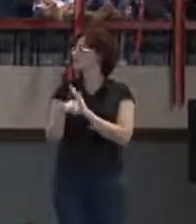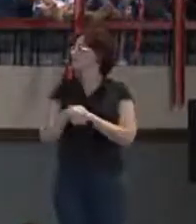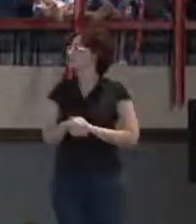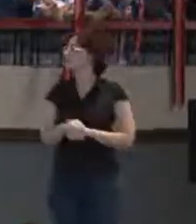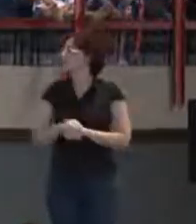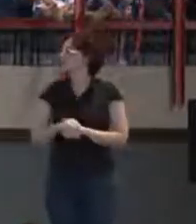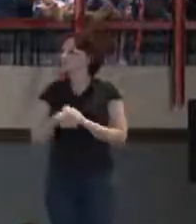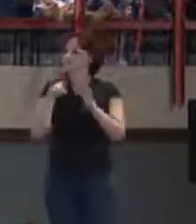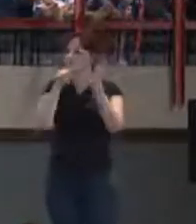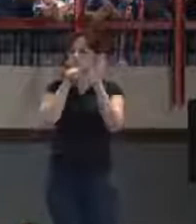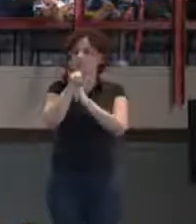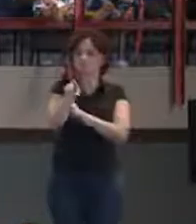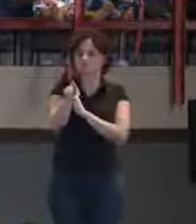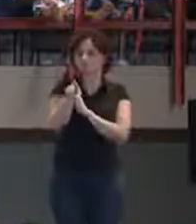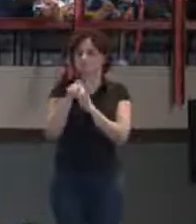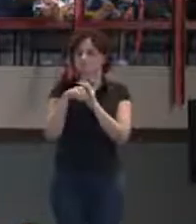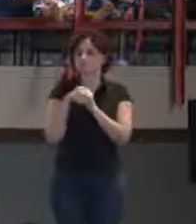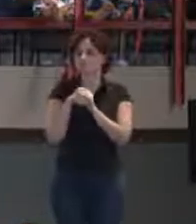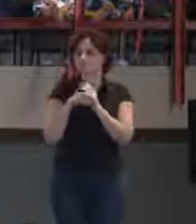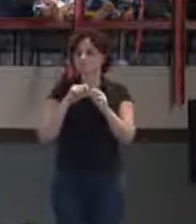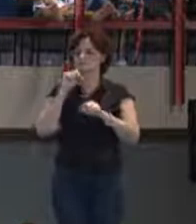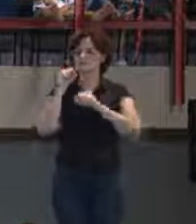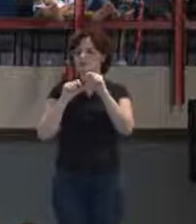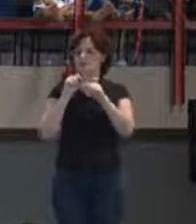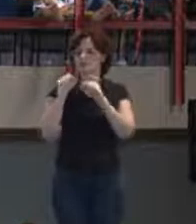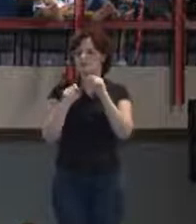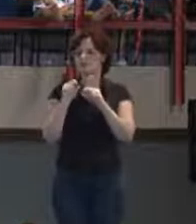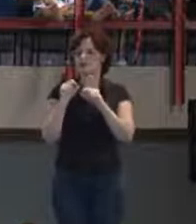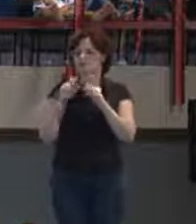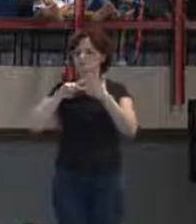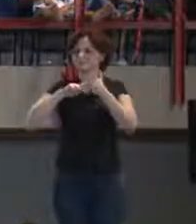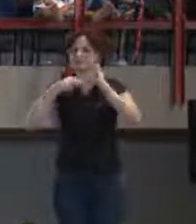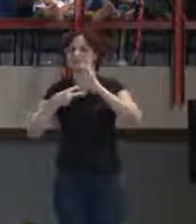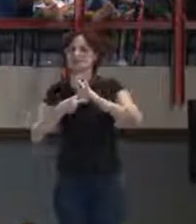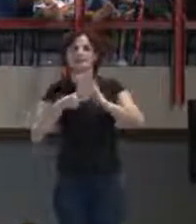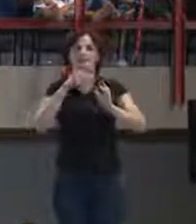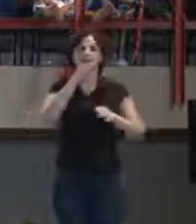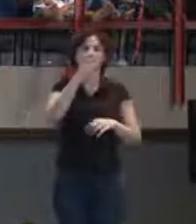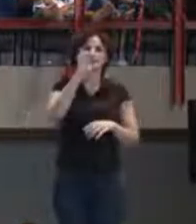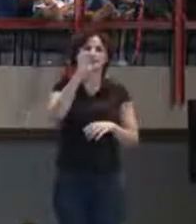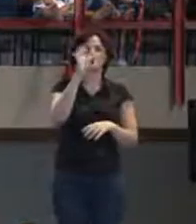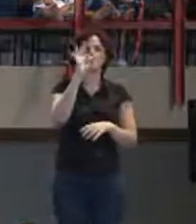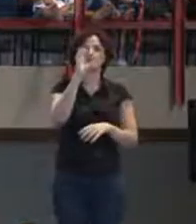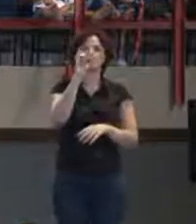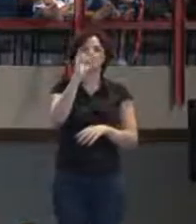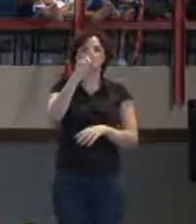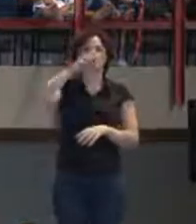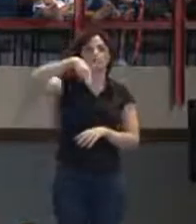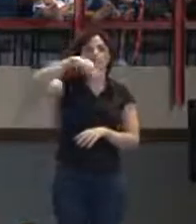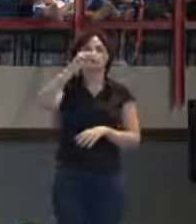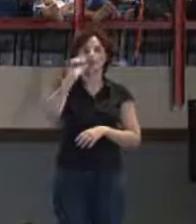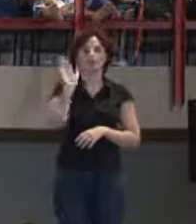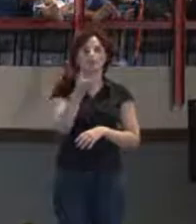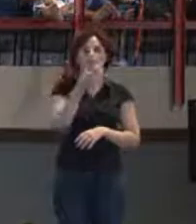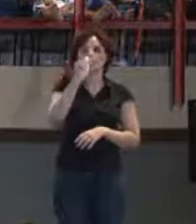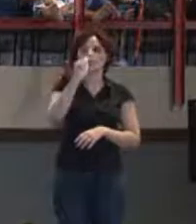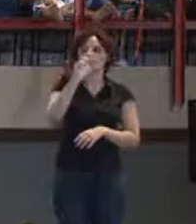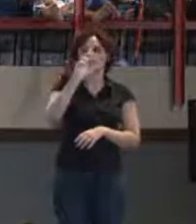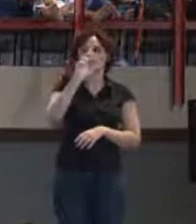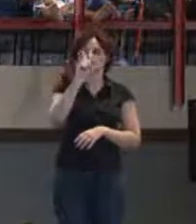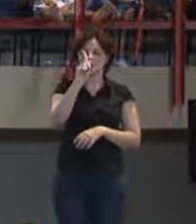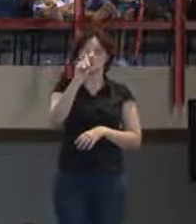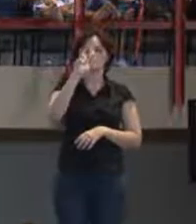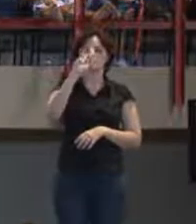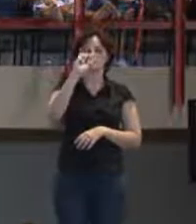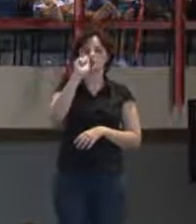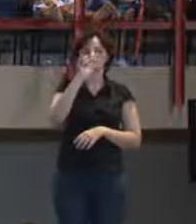Beleza, olha só. Perguntaram aqui o que seria a reforma agrária. Tá? Obrigado, amor. A ideia de reforma agrária